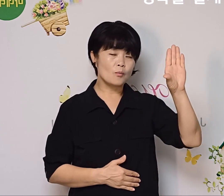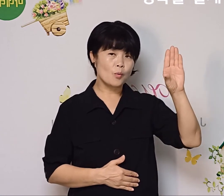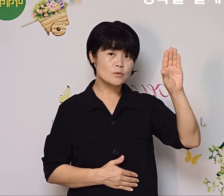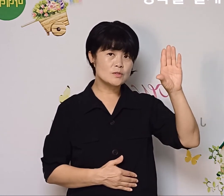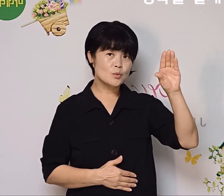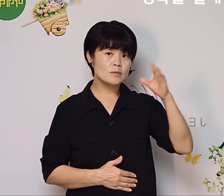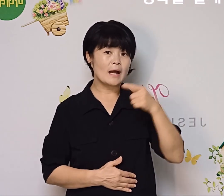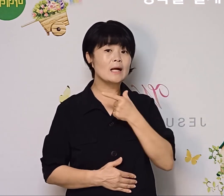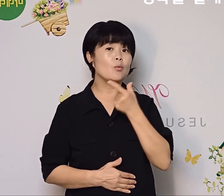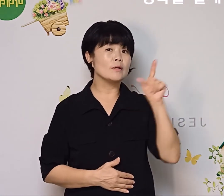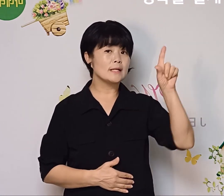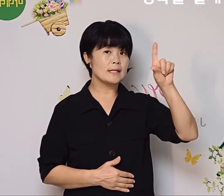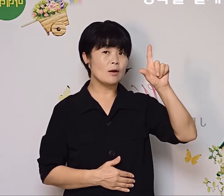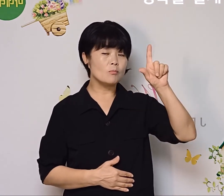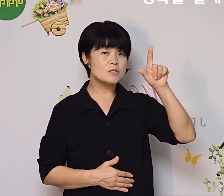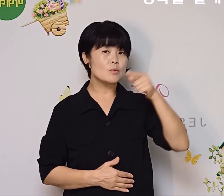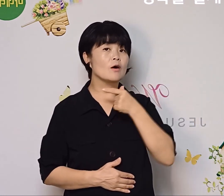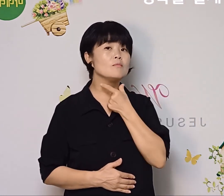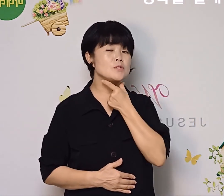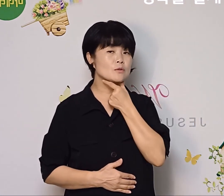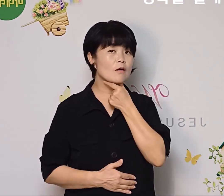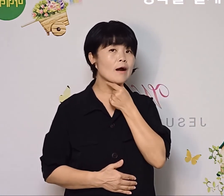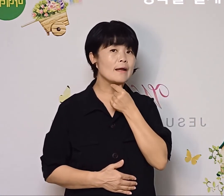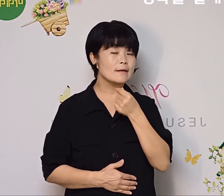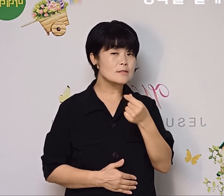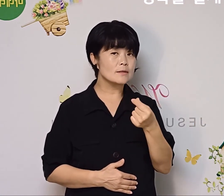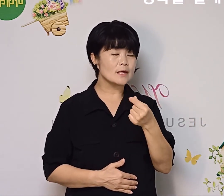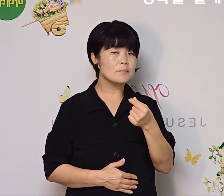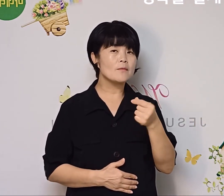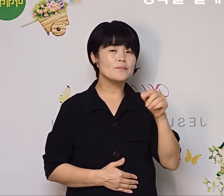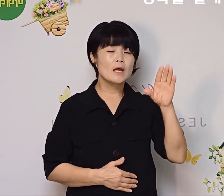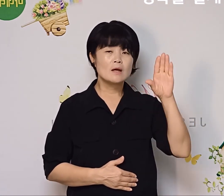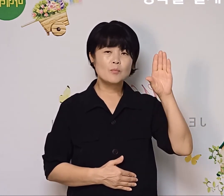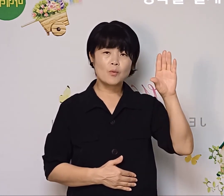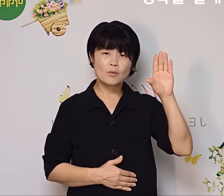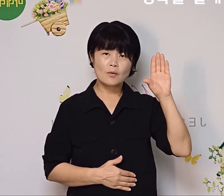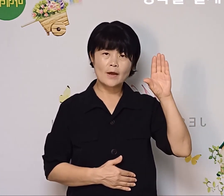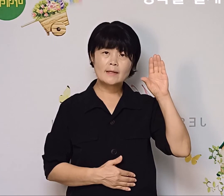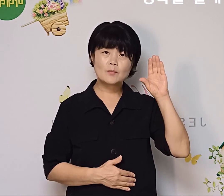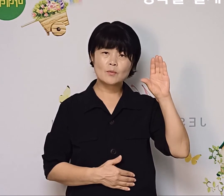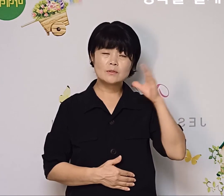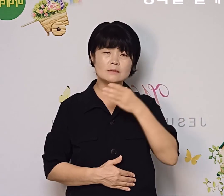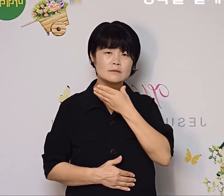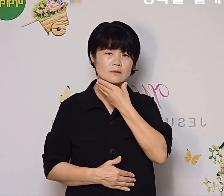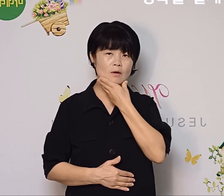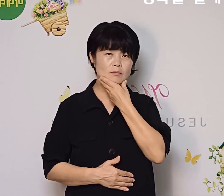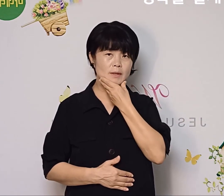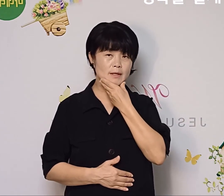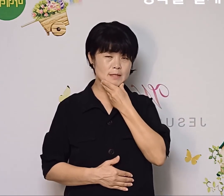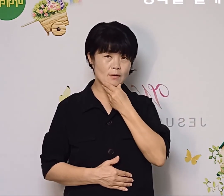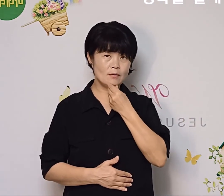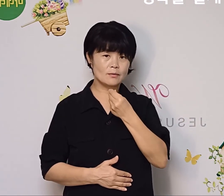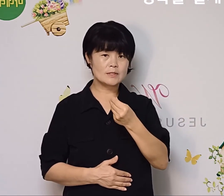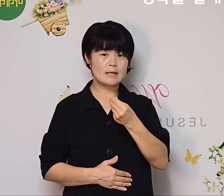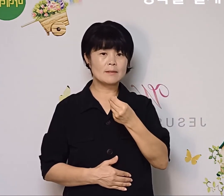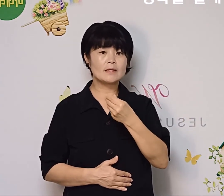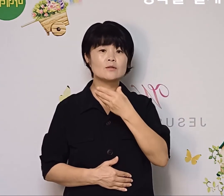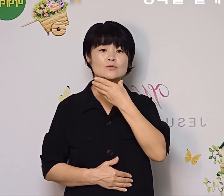모든 손을 아까 원하다는 엄지와 검지를 턱 아래에서 했다면 행복은 턱에서 이렇게 잡아 당겨